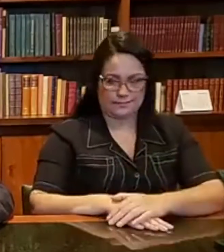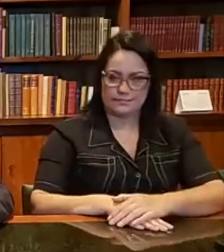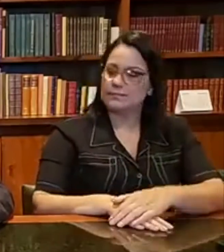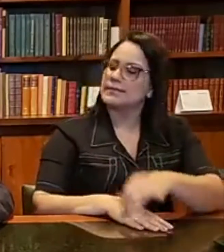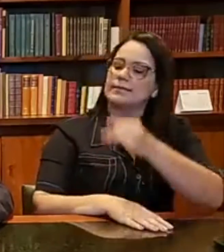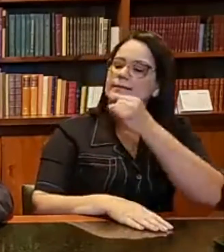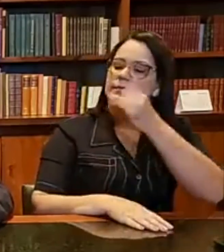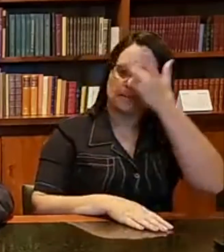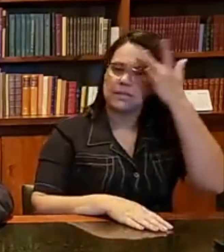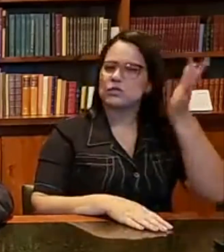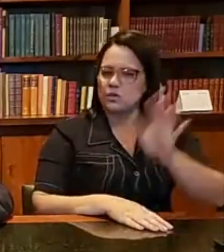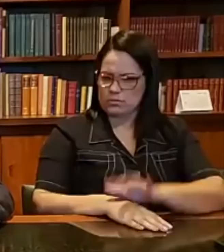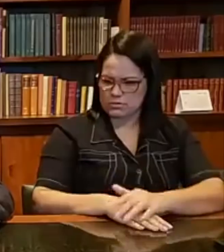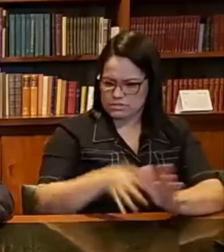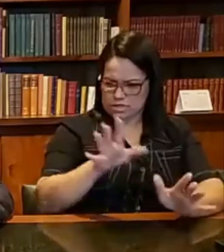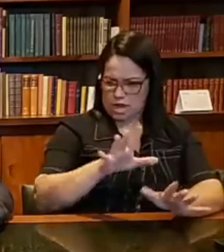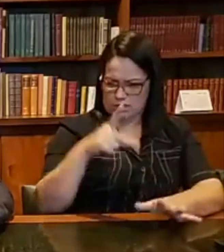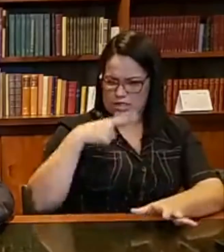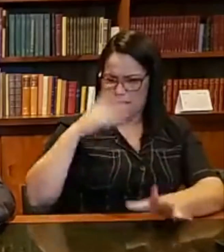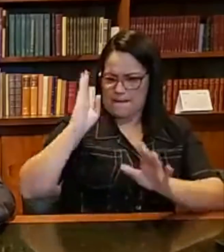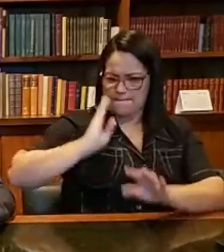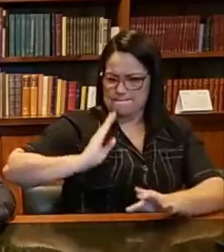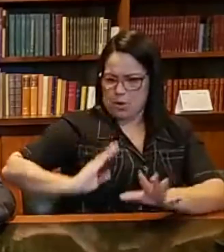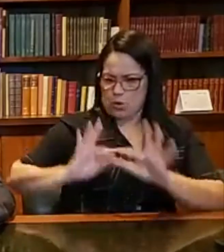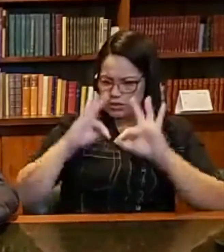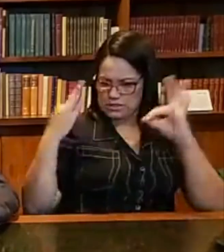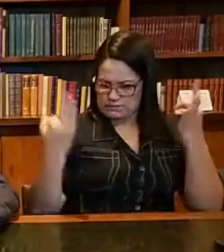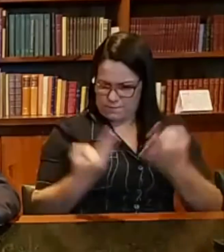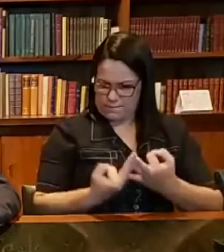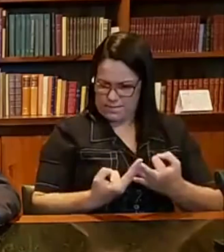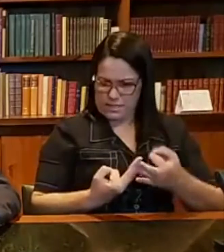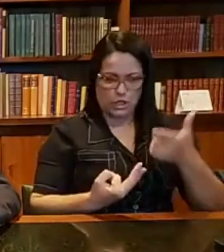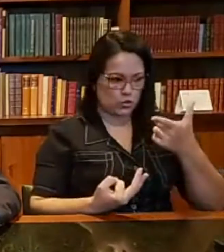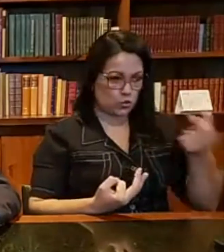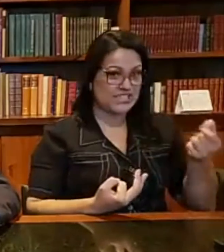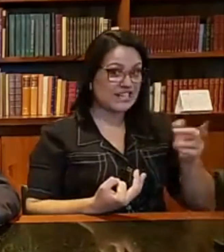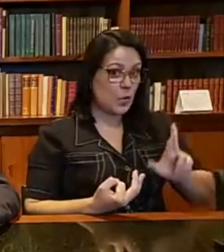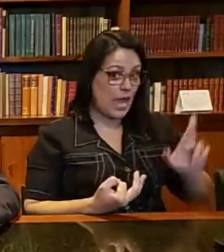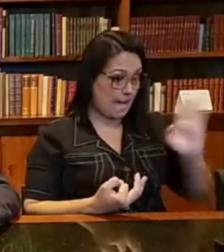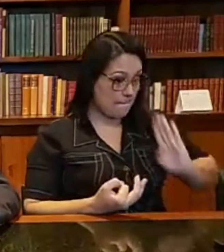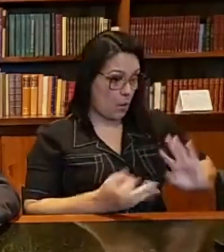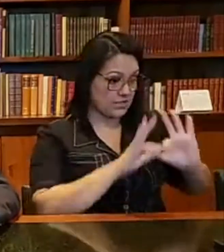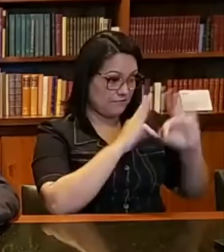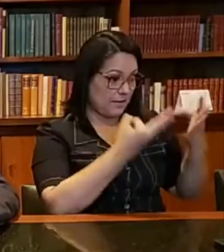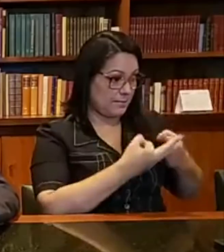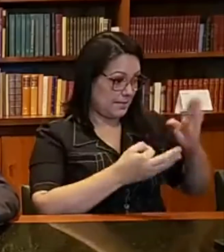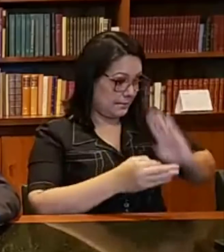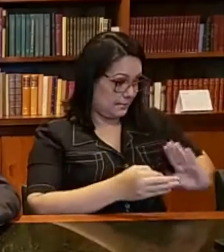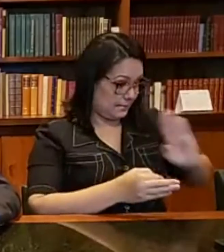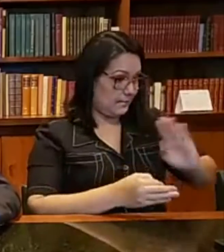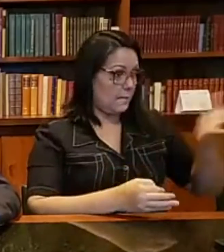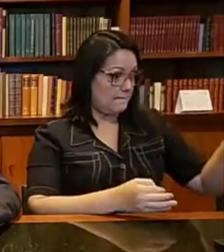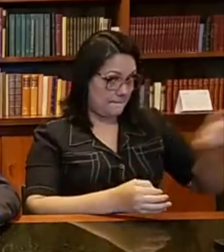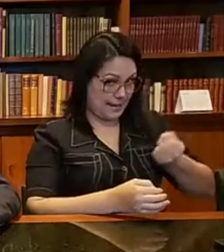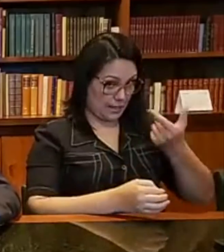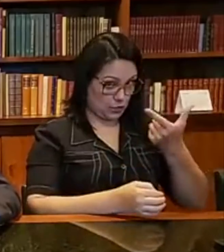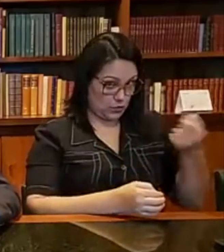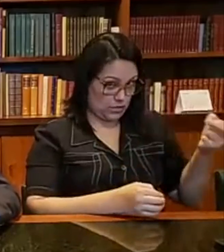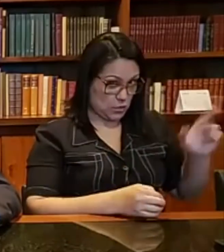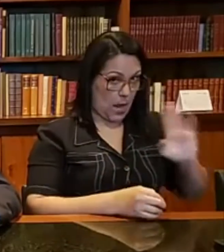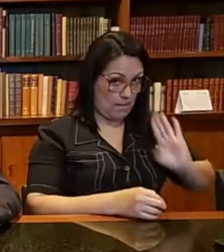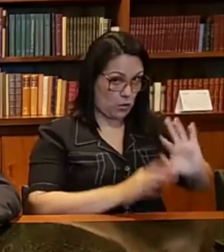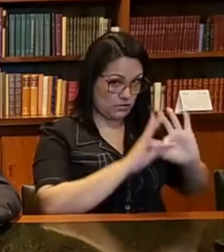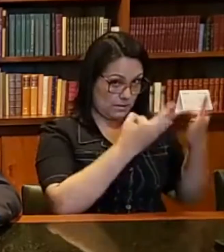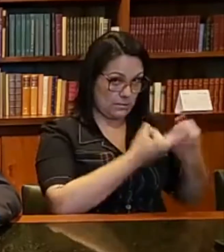recebia a Bolsa Família, vamos supor, recebia a Bolsa Família de 200 reais, vai receber 600 reais. 600. Mais 400. 1.200